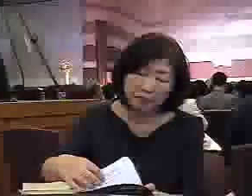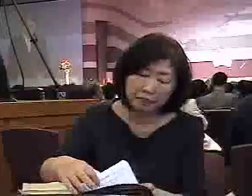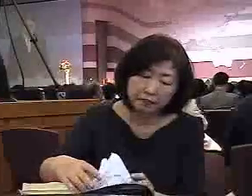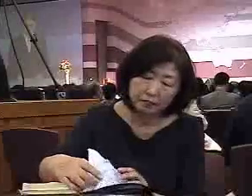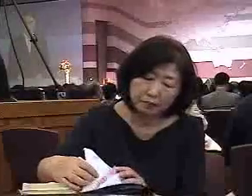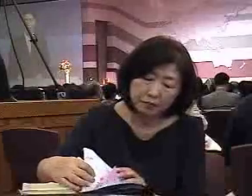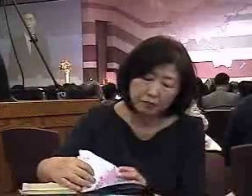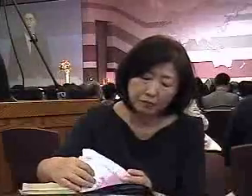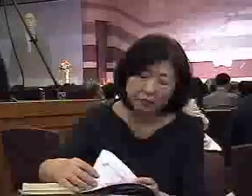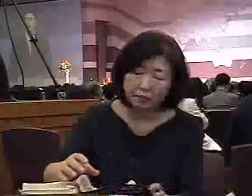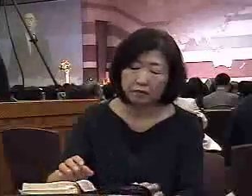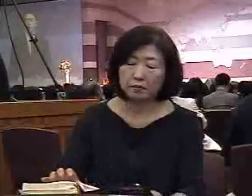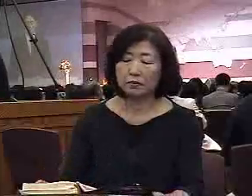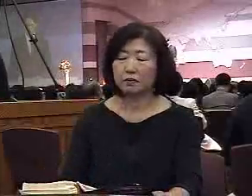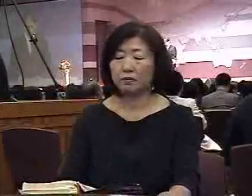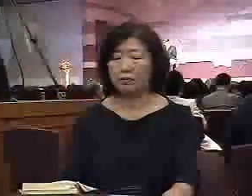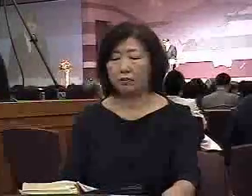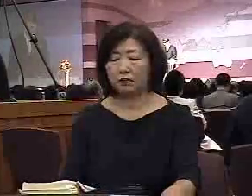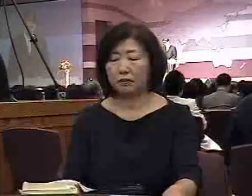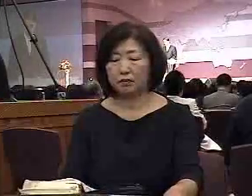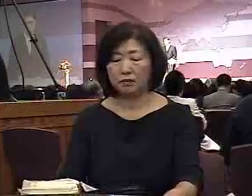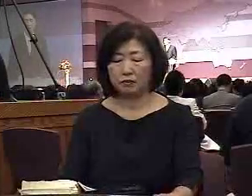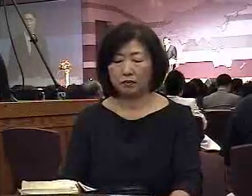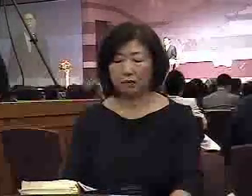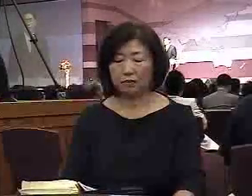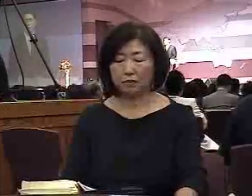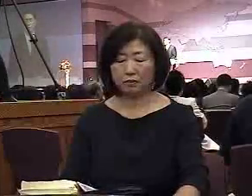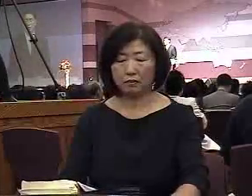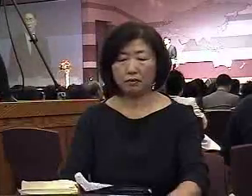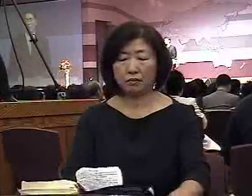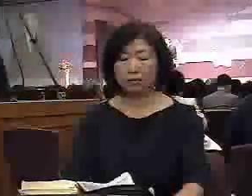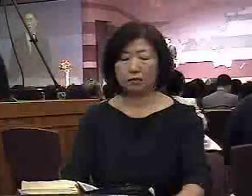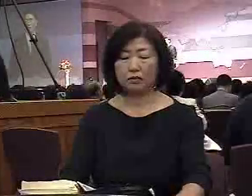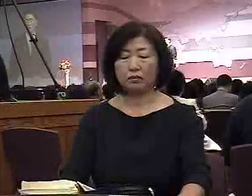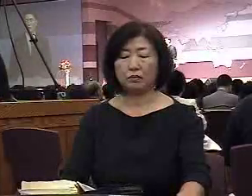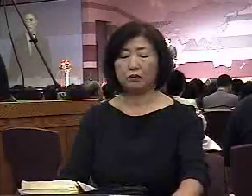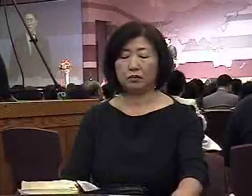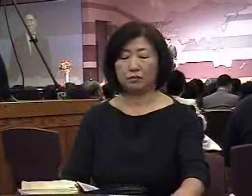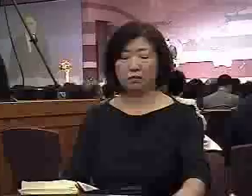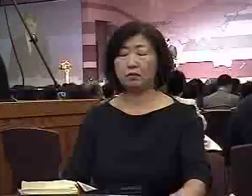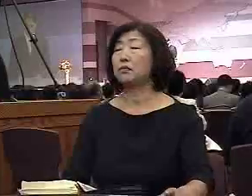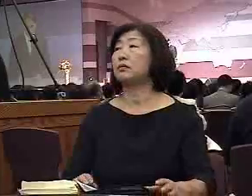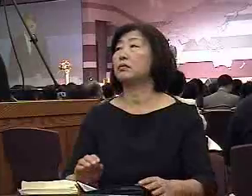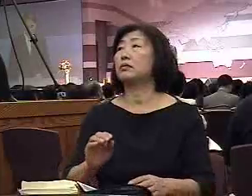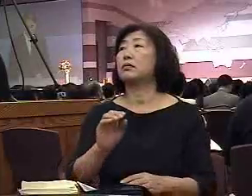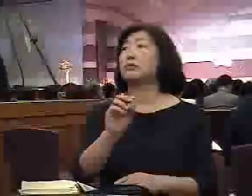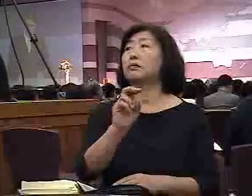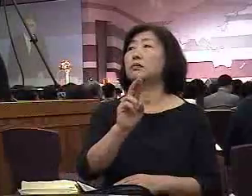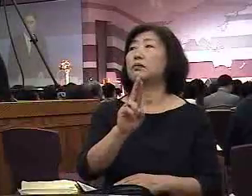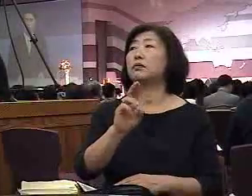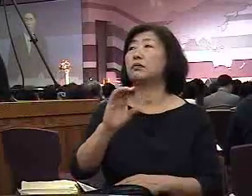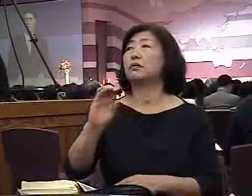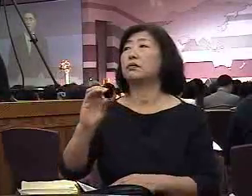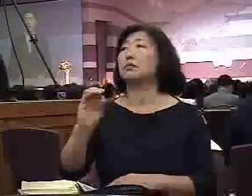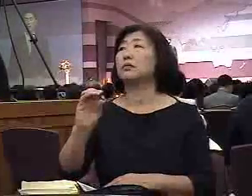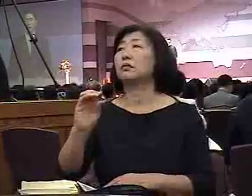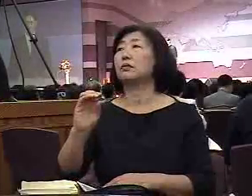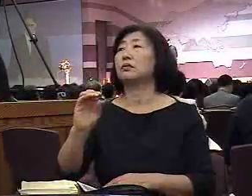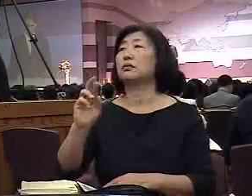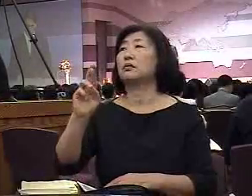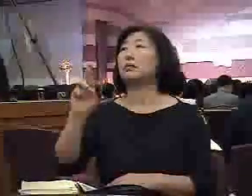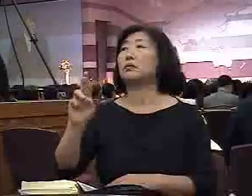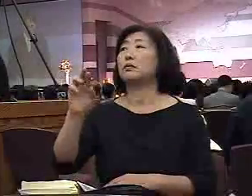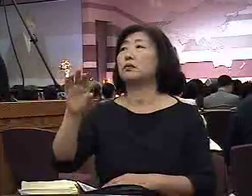목사님은 현재 본교회 훈련 개발을 감당하시고 또 UC 얼바인 캠퍼스 사역과 또 그